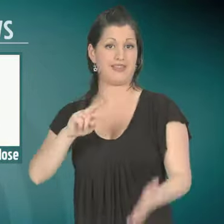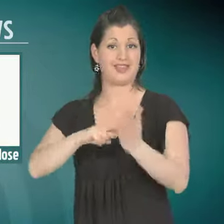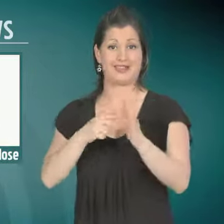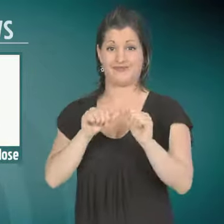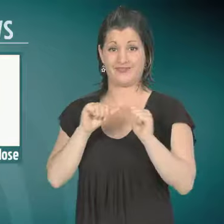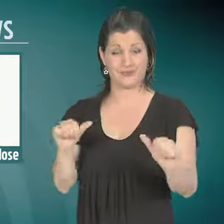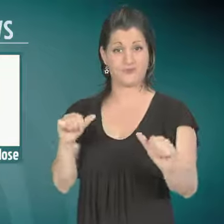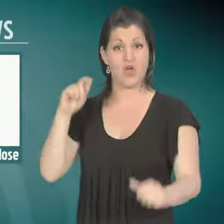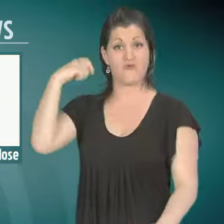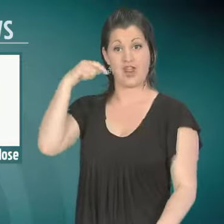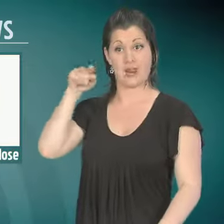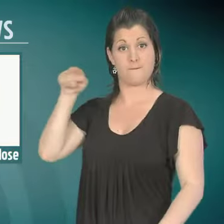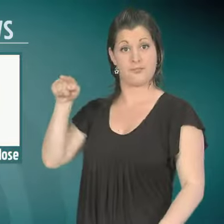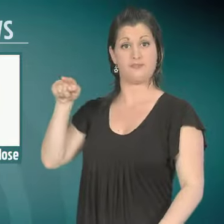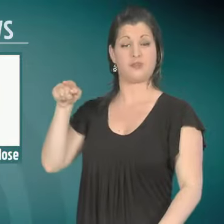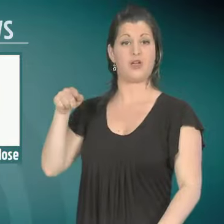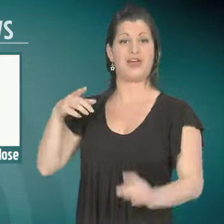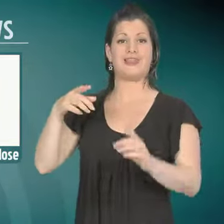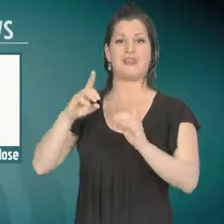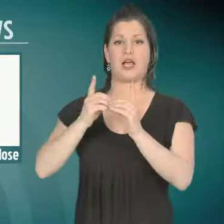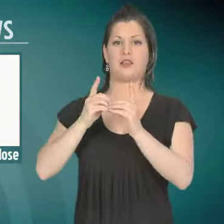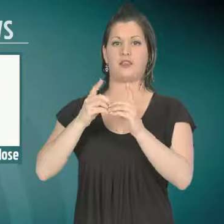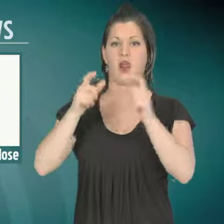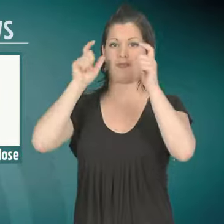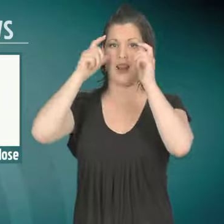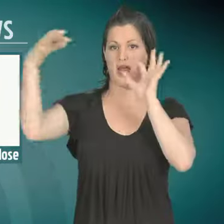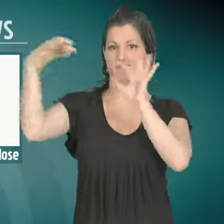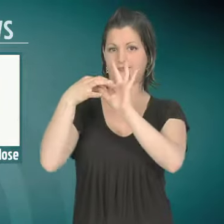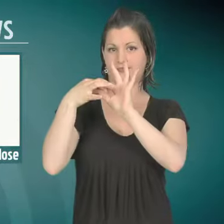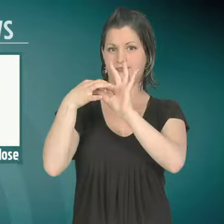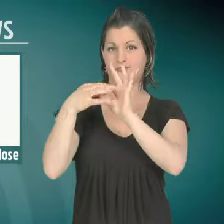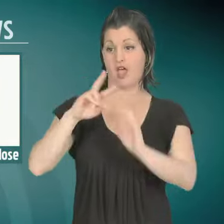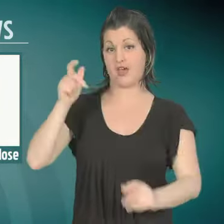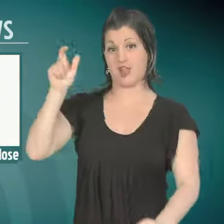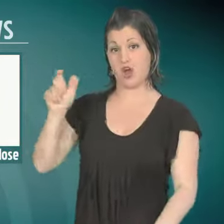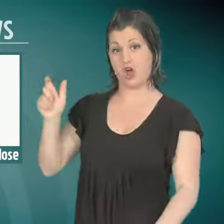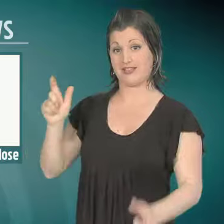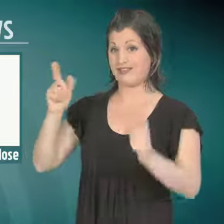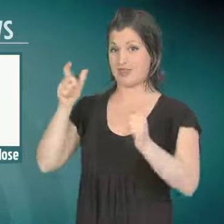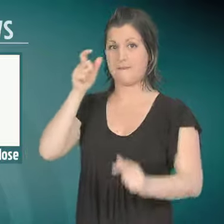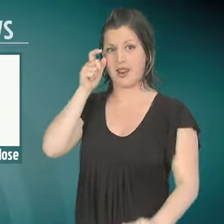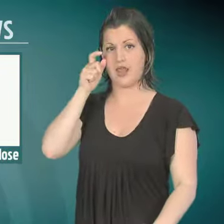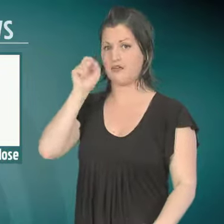sehen. Der Film ist digital mit der Brille verbunden. Zuschauer ohne Brille sehen die Untertitel